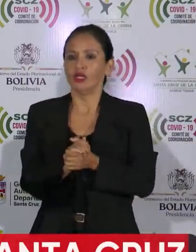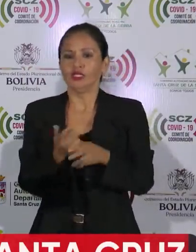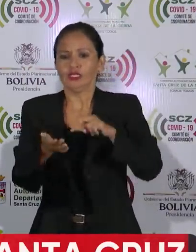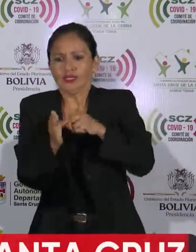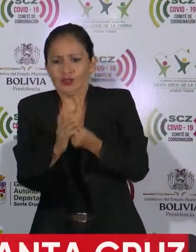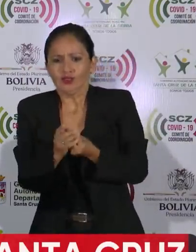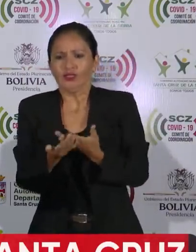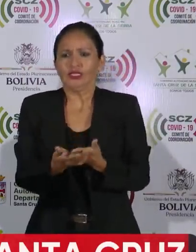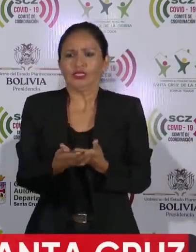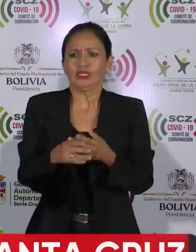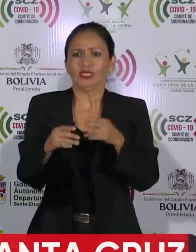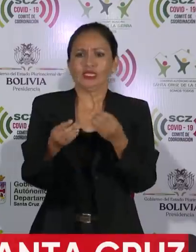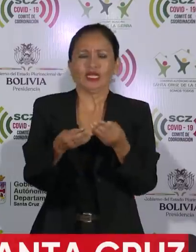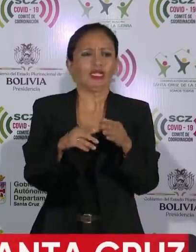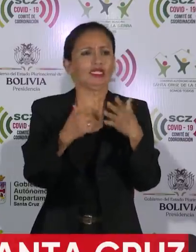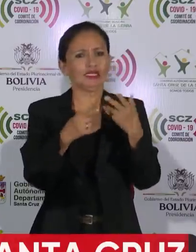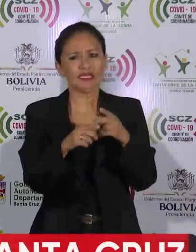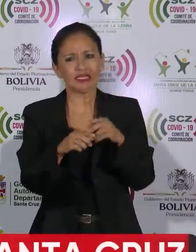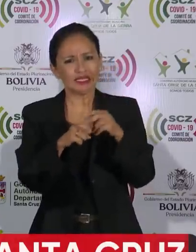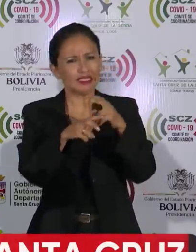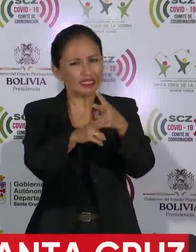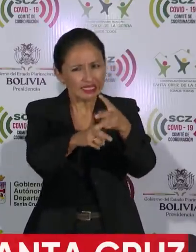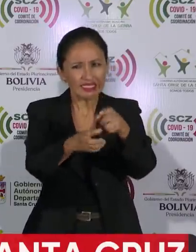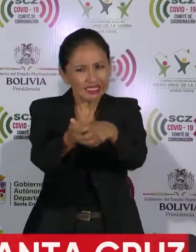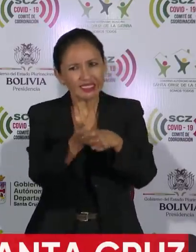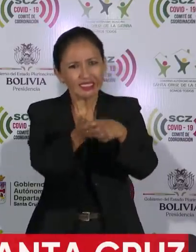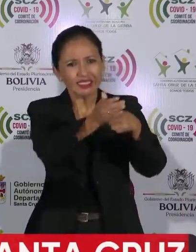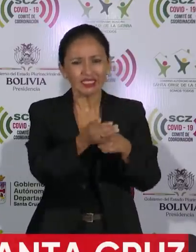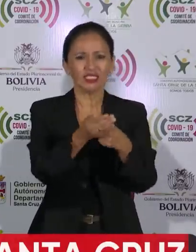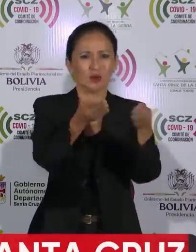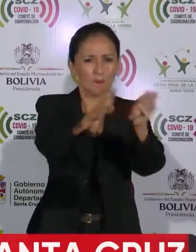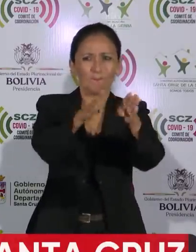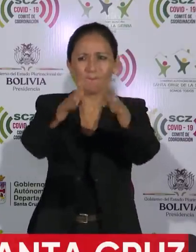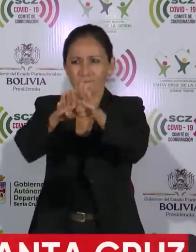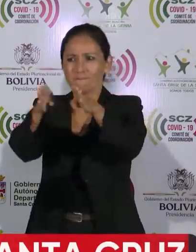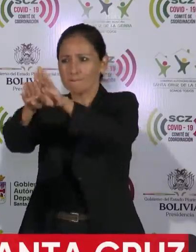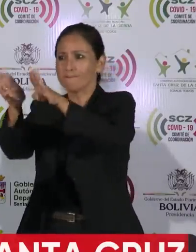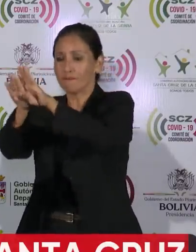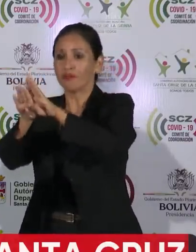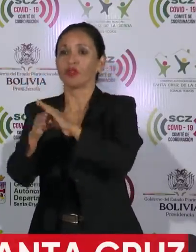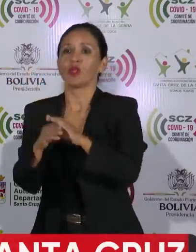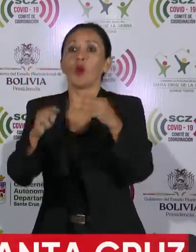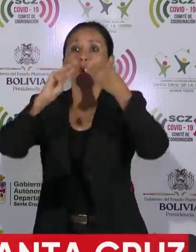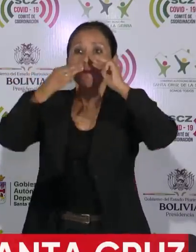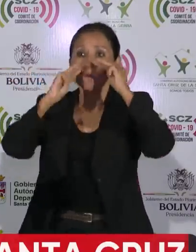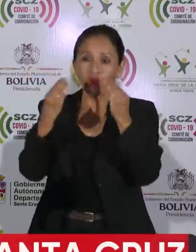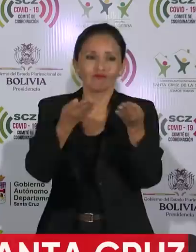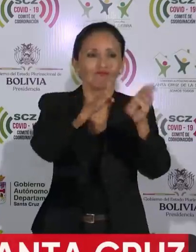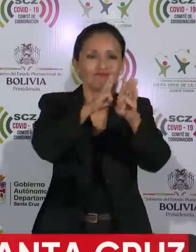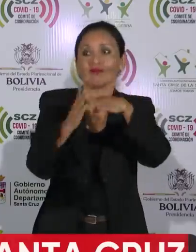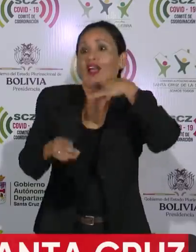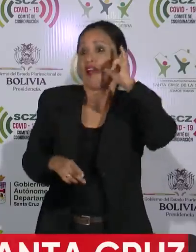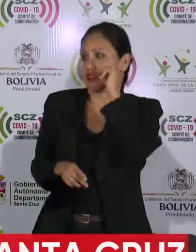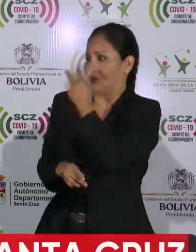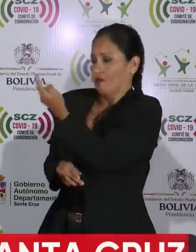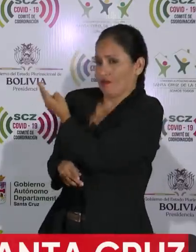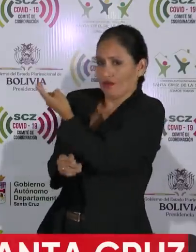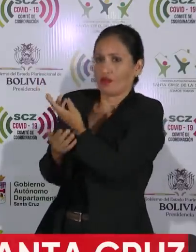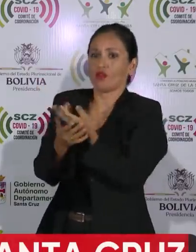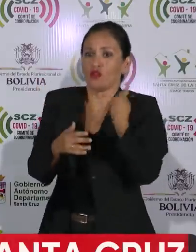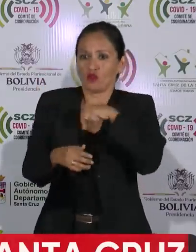apretando el encapsulamiento, que nos parece correcto. Está Montero cerrado. Ayer estuvimos